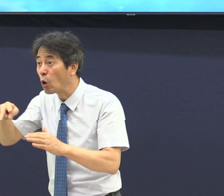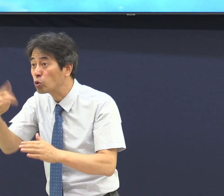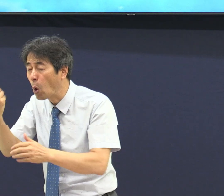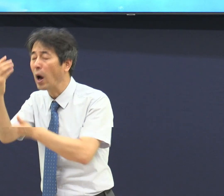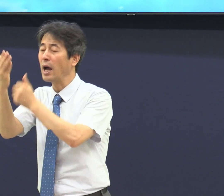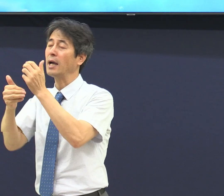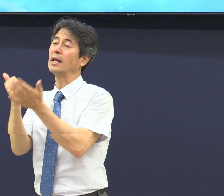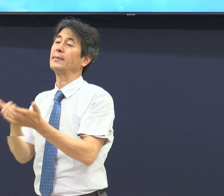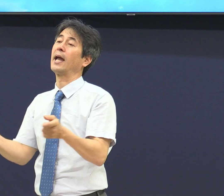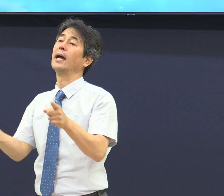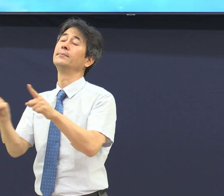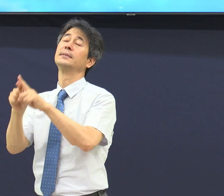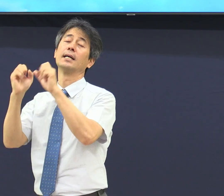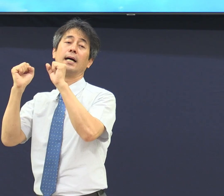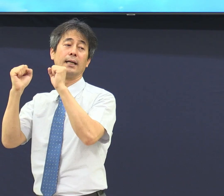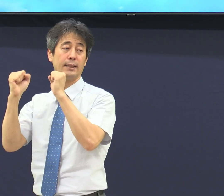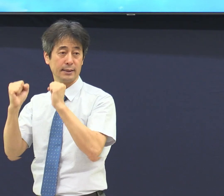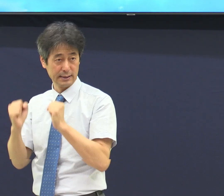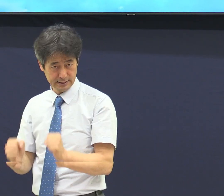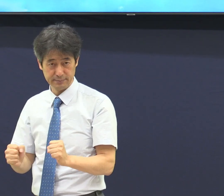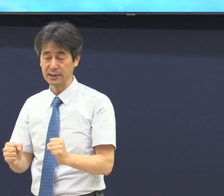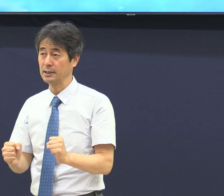불행 중에서도 하나님께서 함께 계셨다.